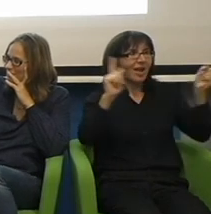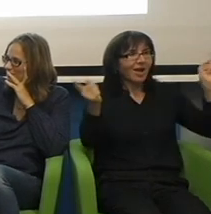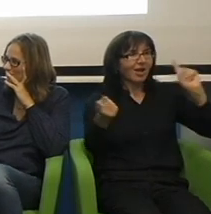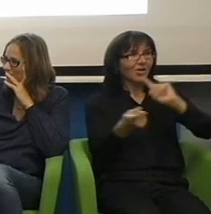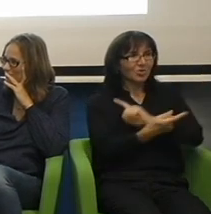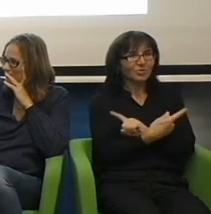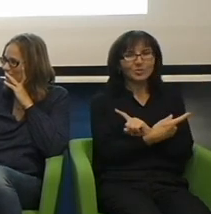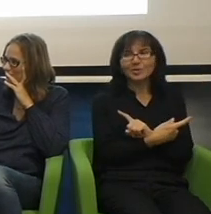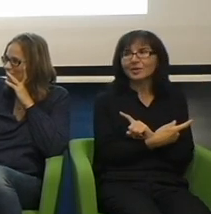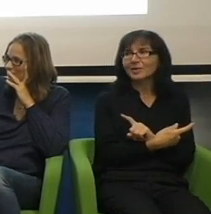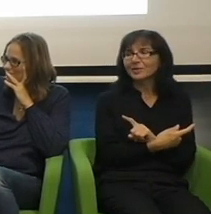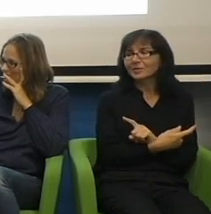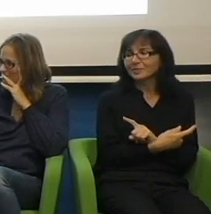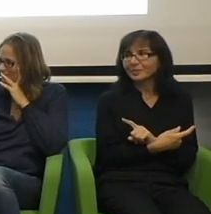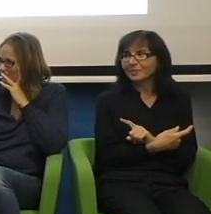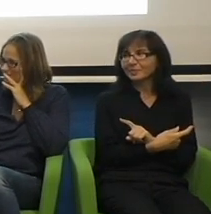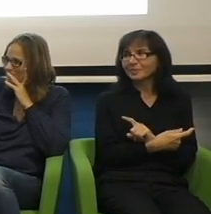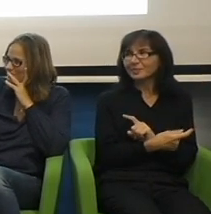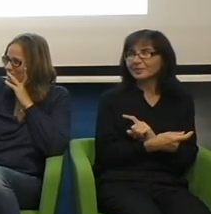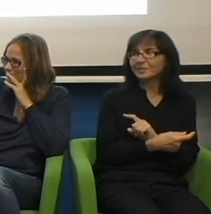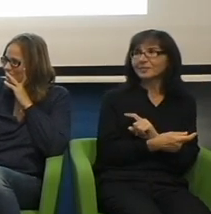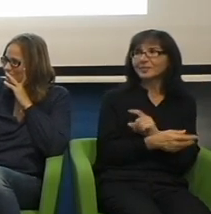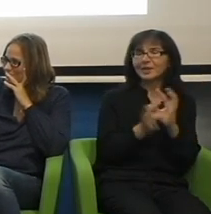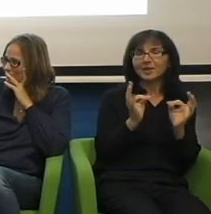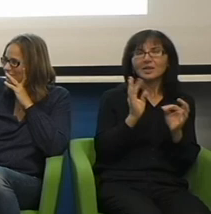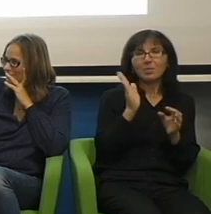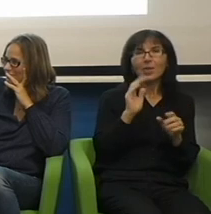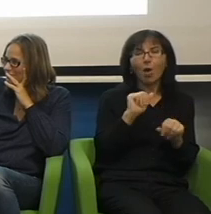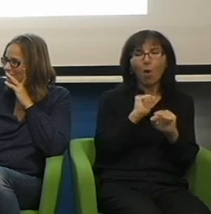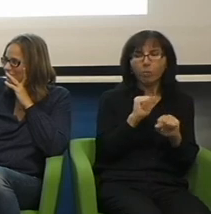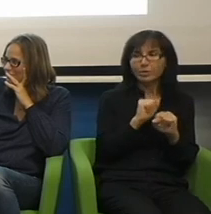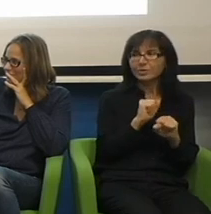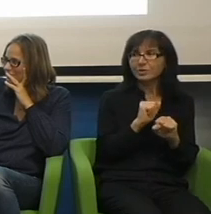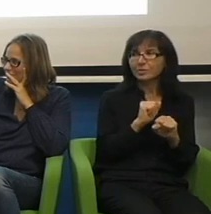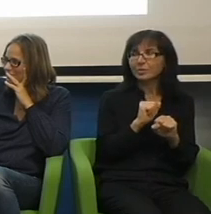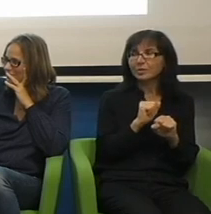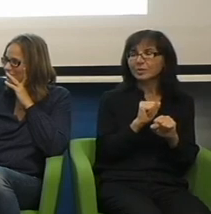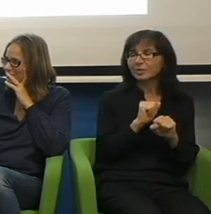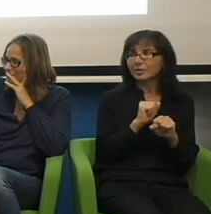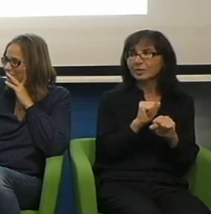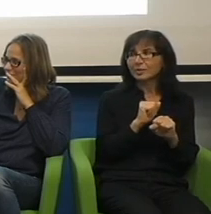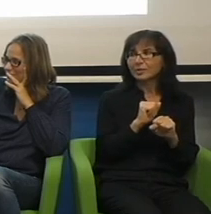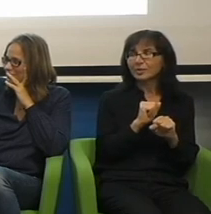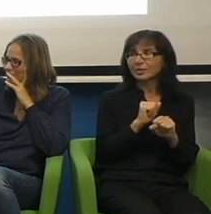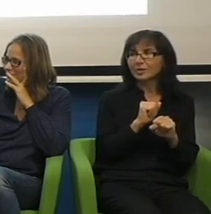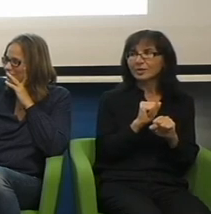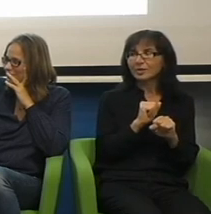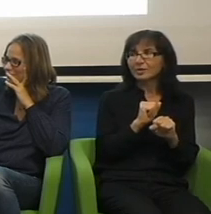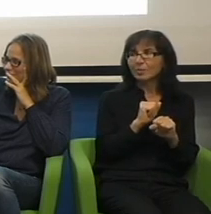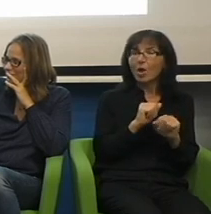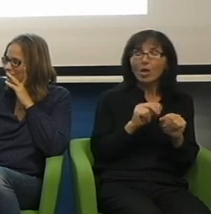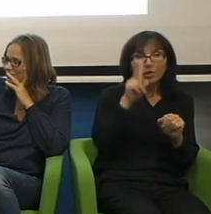jednak będę tutaj takim adwokatem, no i chcę powiedzieć, że diabła, ale własnej instytucji, w której pracuję,